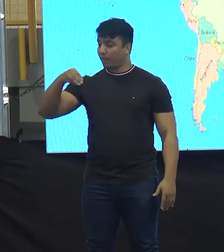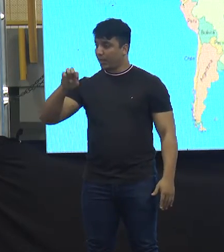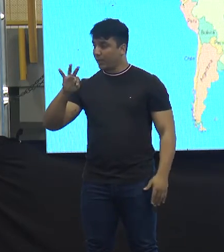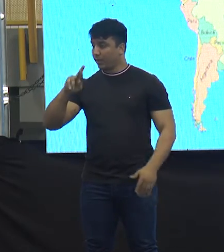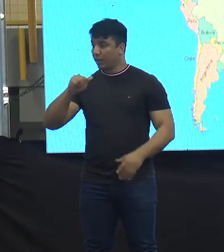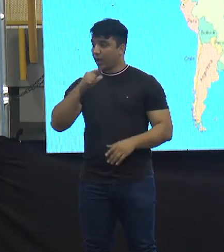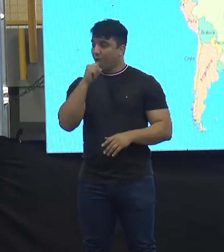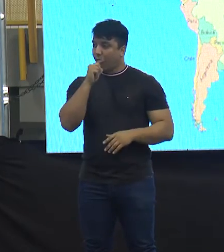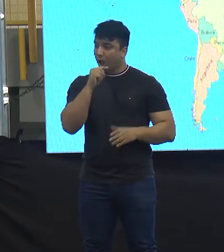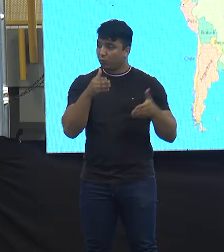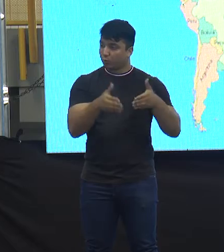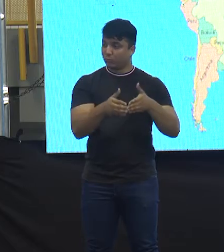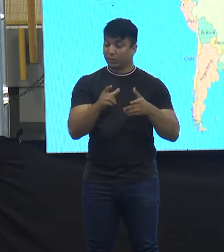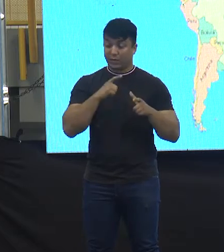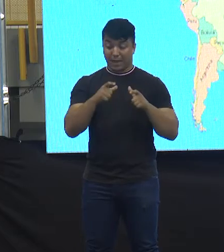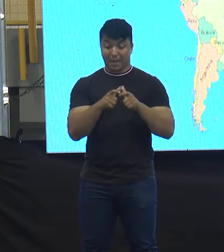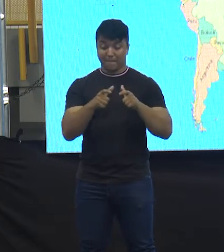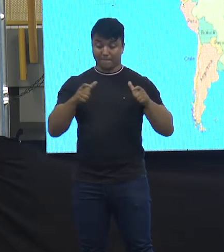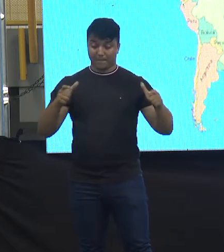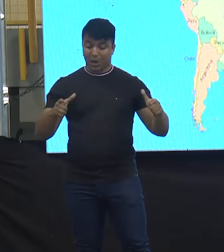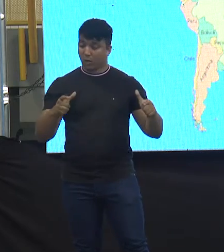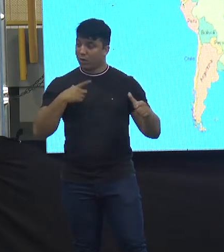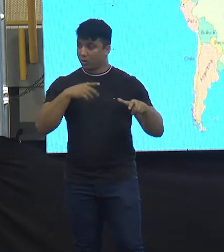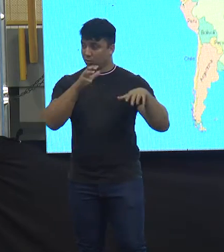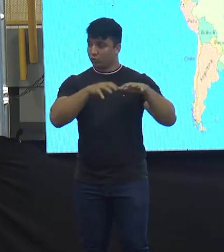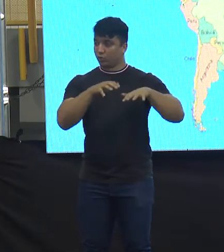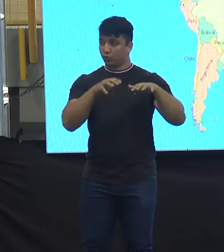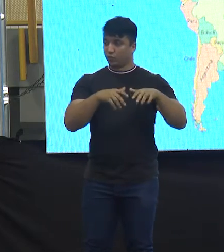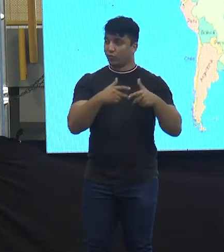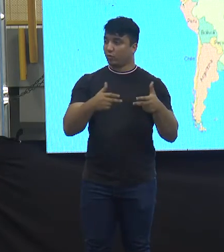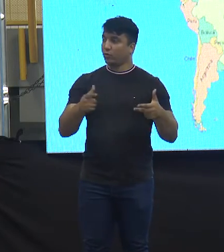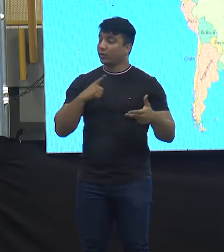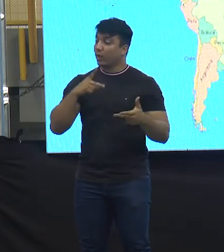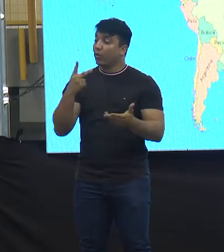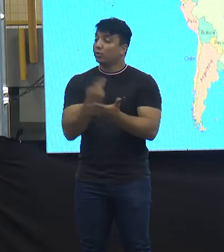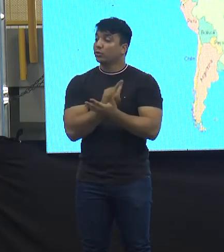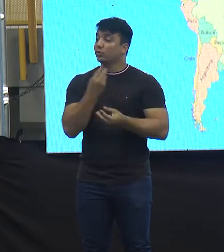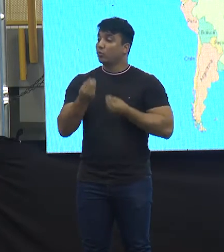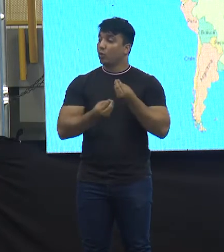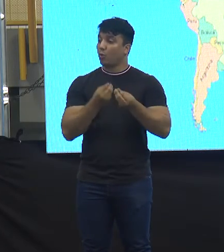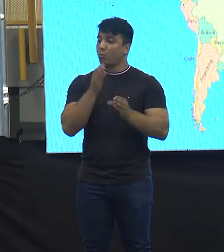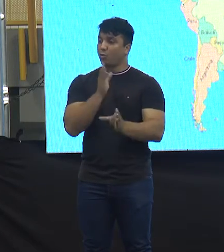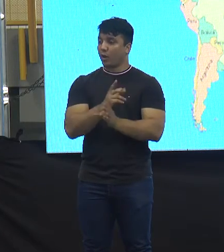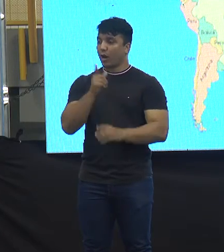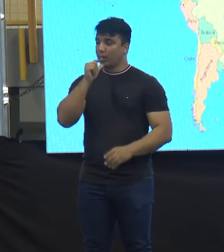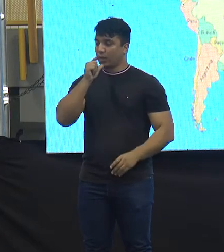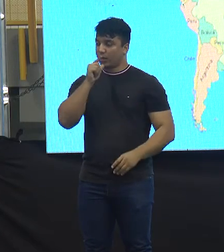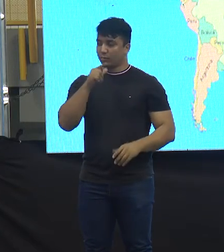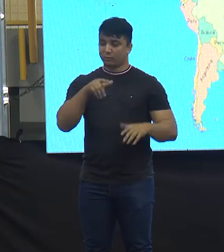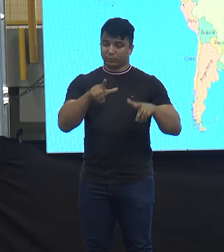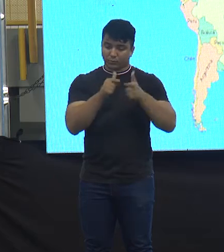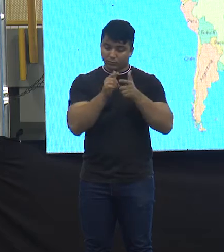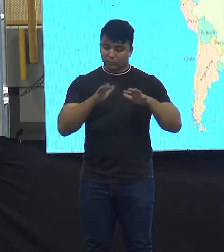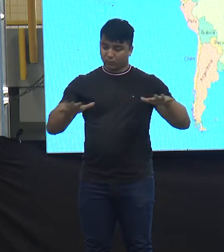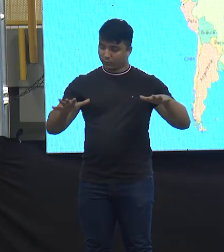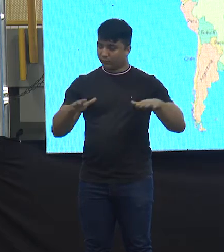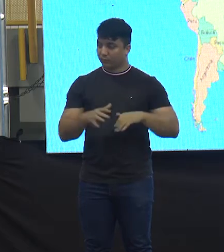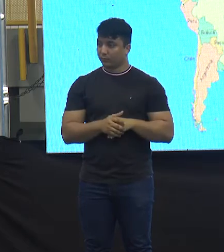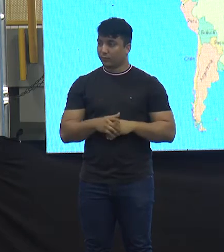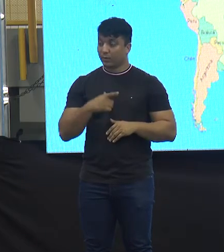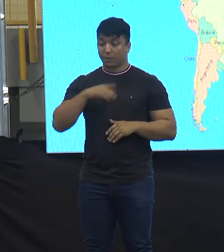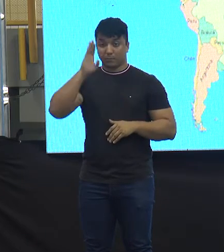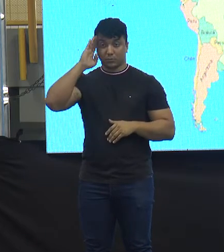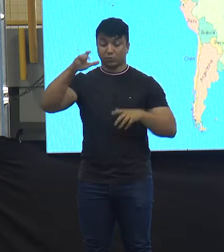a maioria das chuvas ocorre devido aos oceanos. Chove mais no